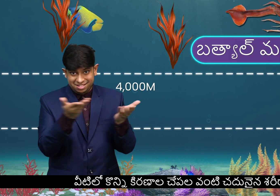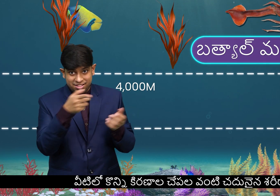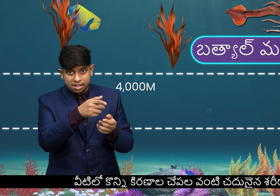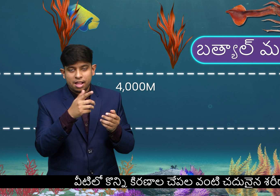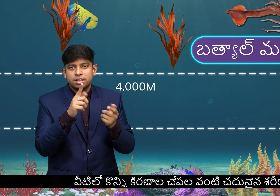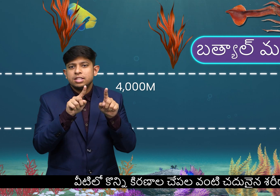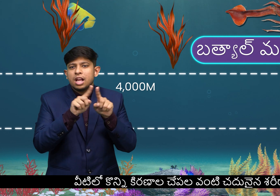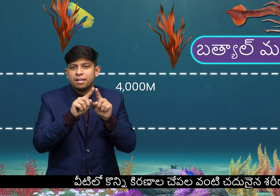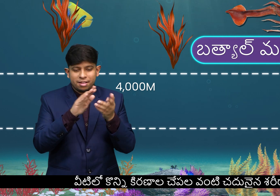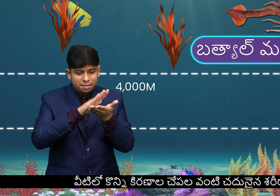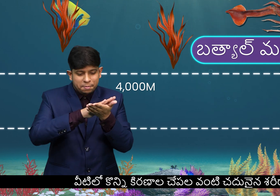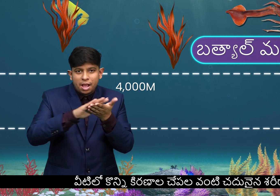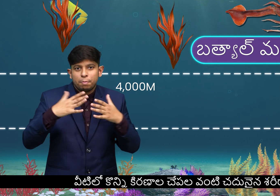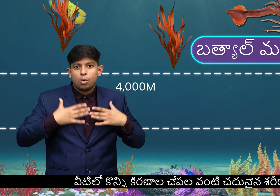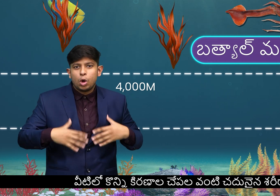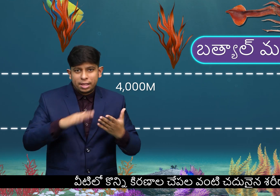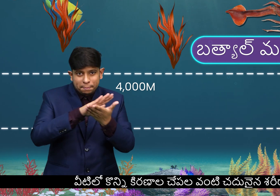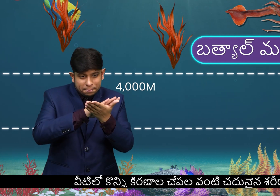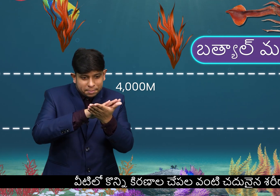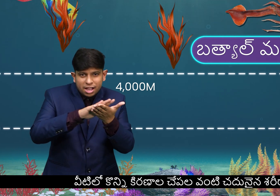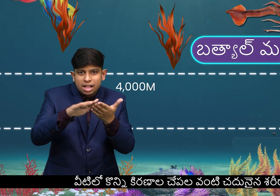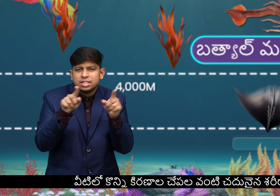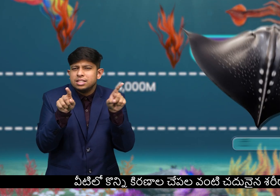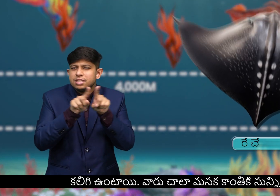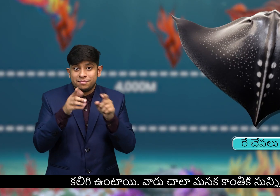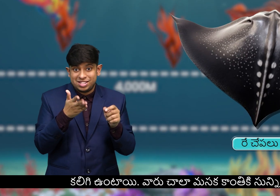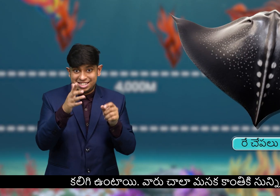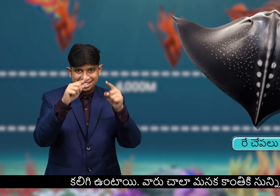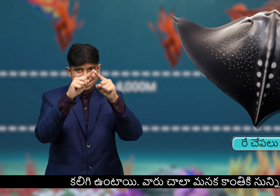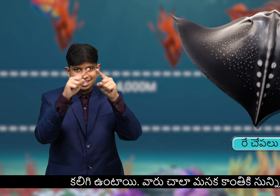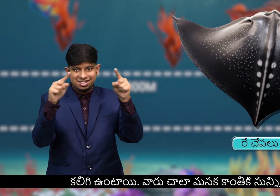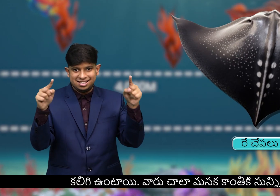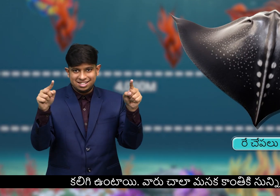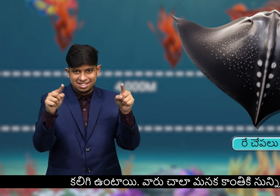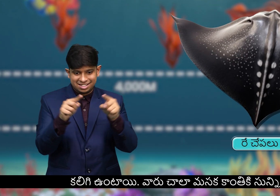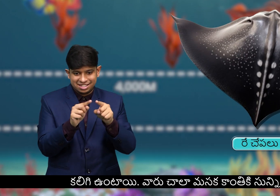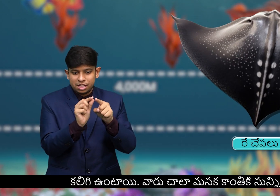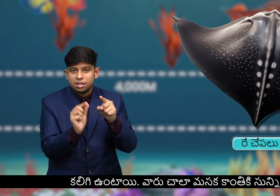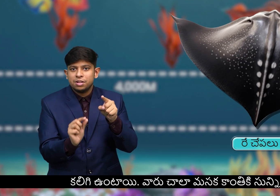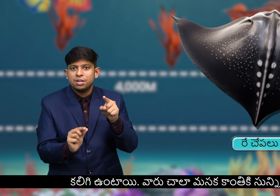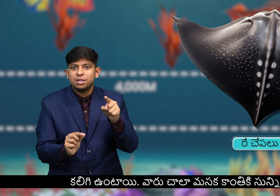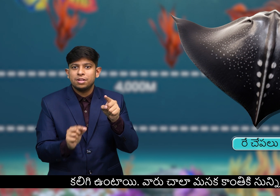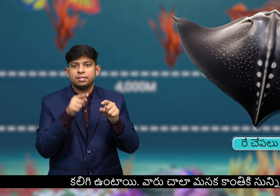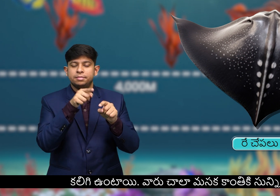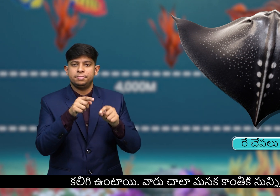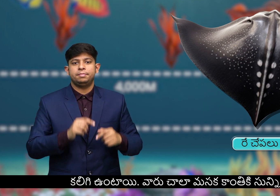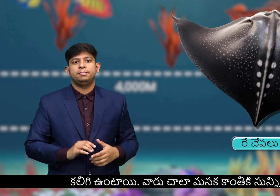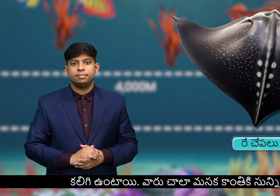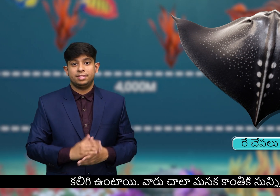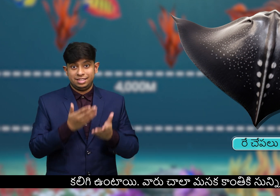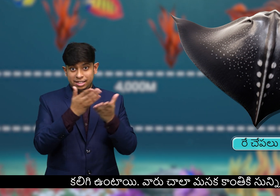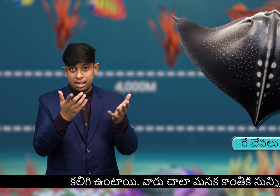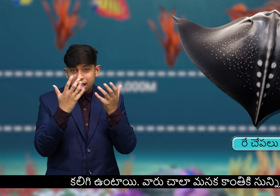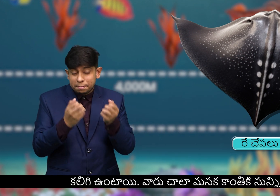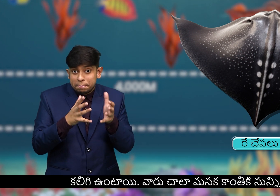వీటిలో కొన్ని కిరణాల చేపల వంటి చదునైన శరీరాన్ని కలిగి ఉంటాయి. వారు చాలా మసక కాంతికి